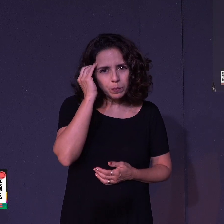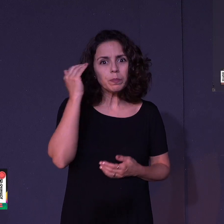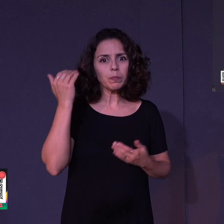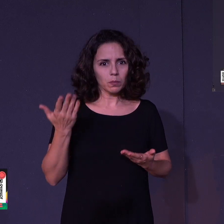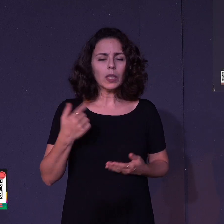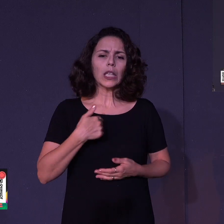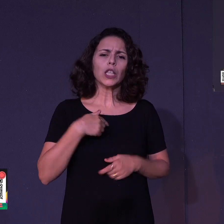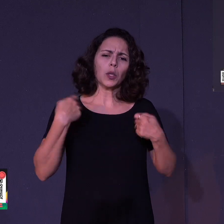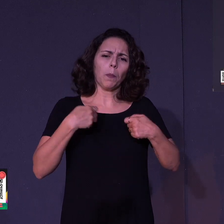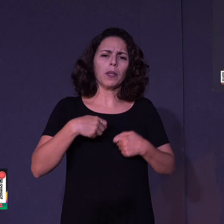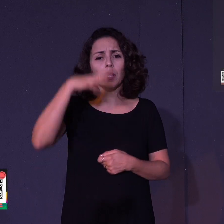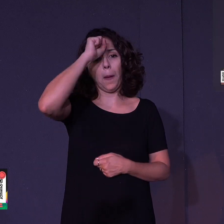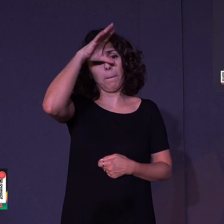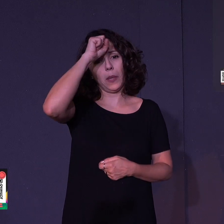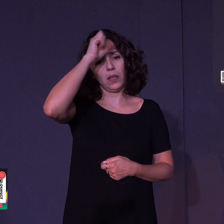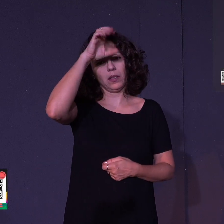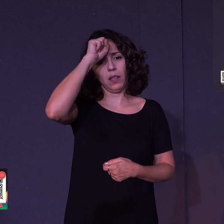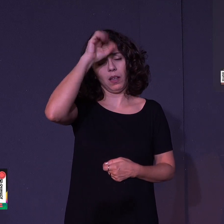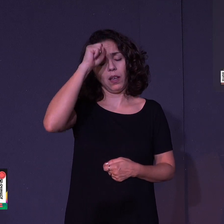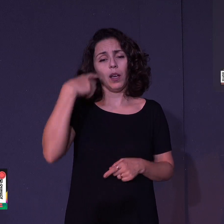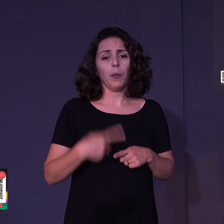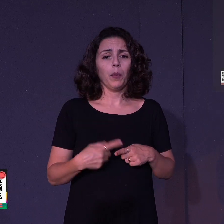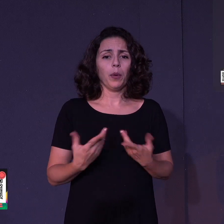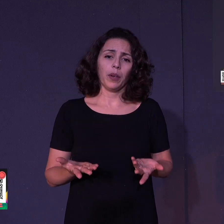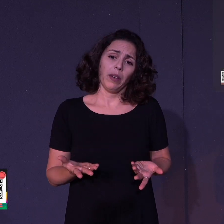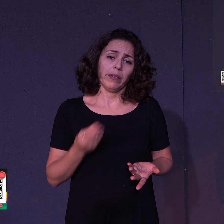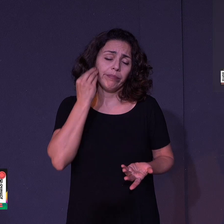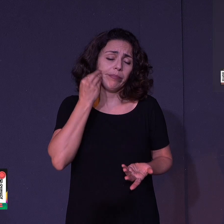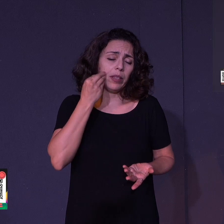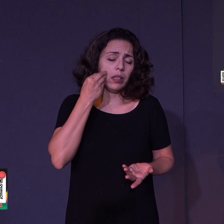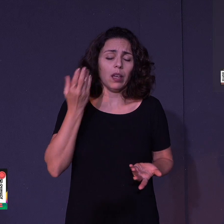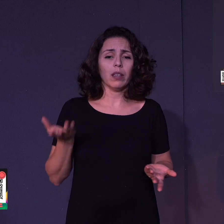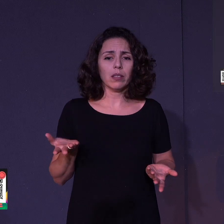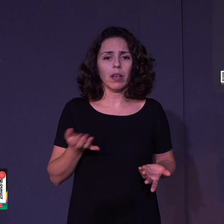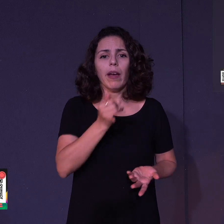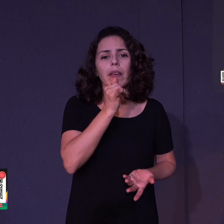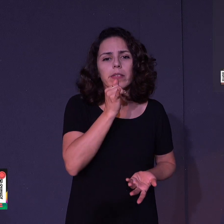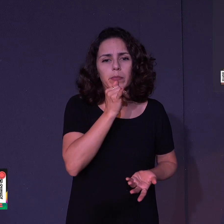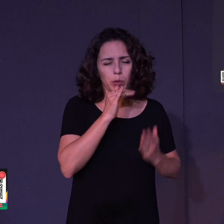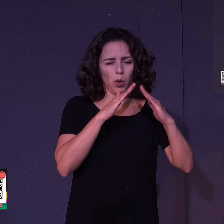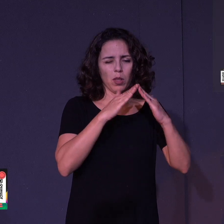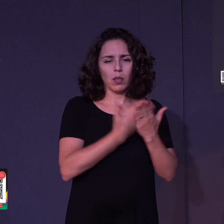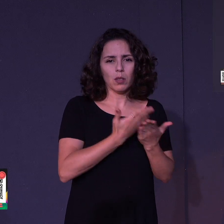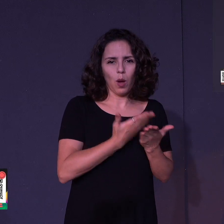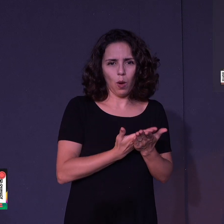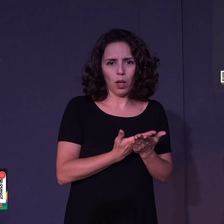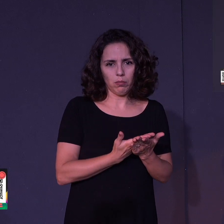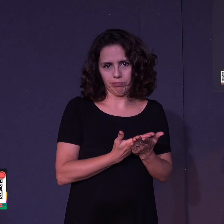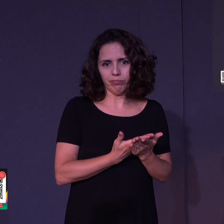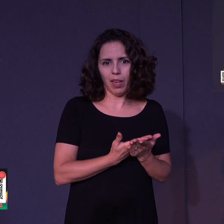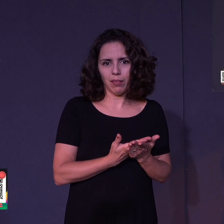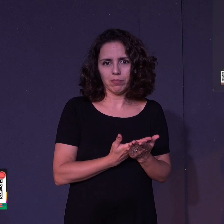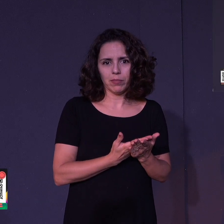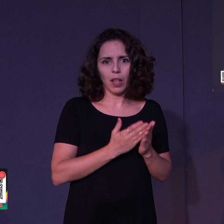dificuldades da vida e não tiro lições, eu repeti de ano na escola da vida, eu não aprendi nada. Mas como é que eu posso fazer? O que é